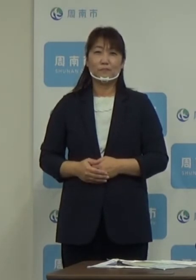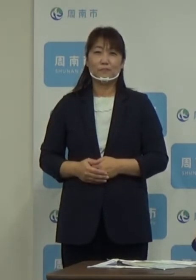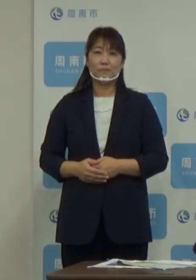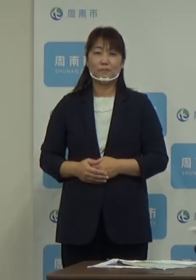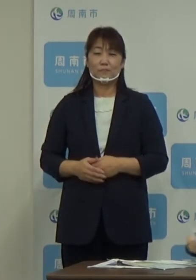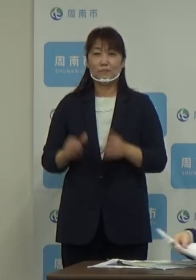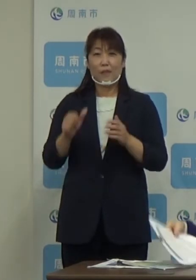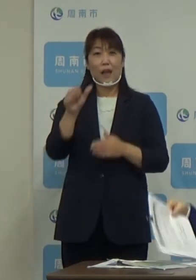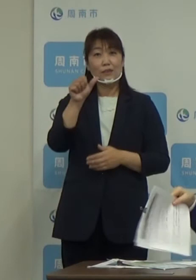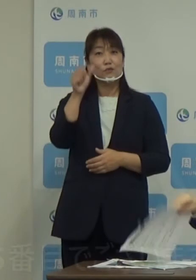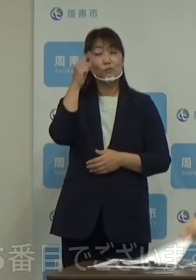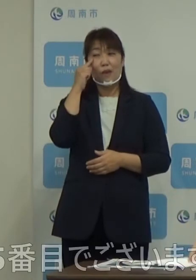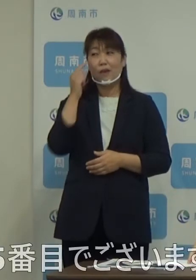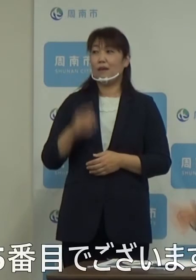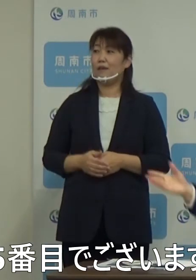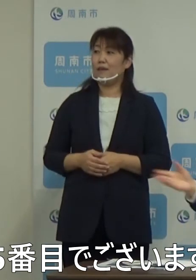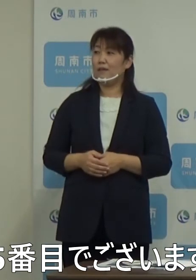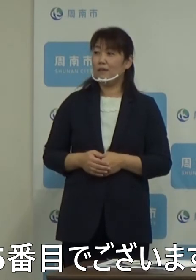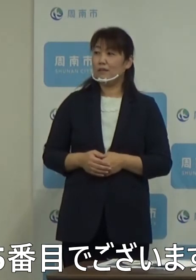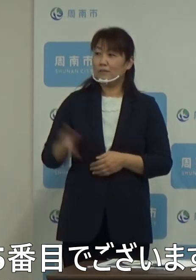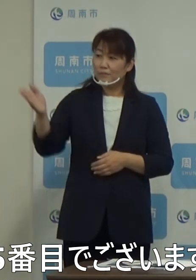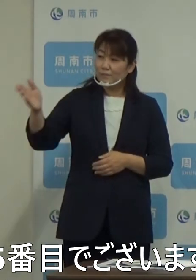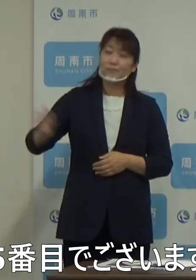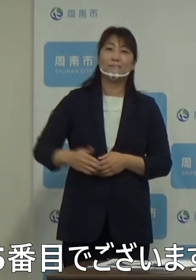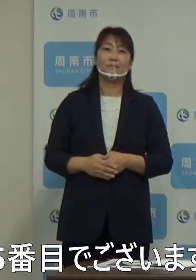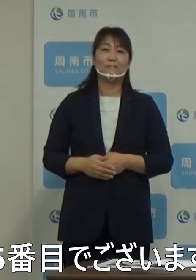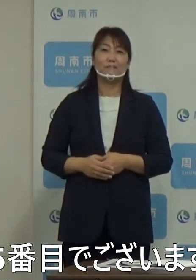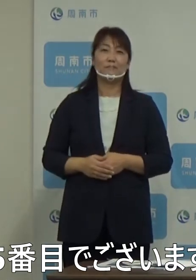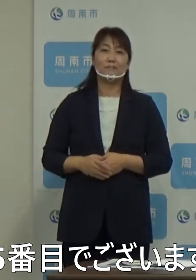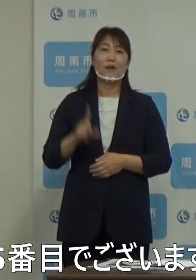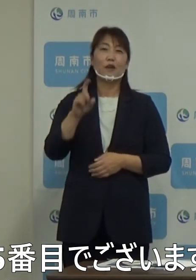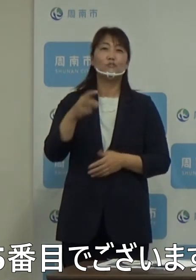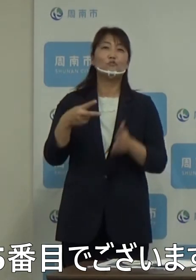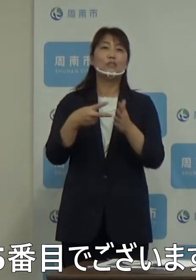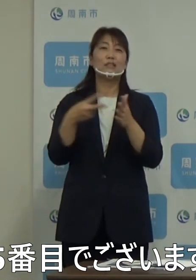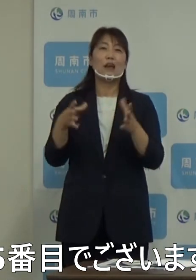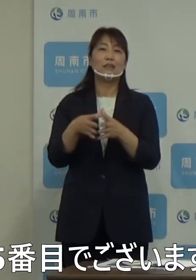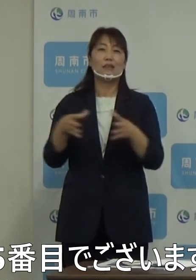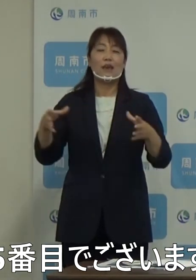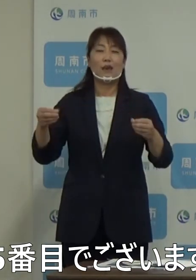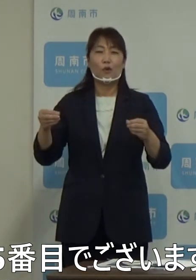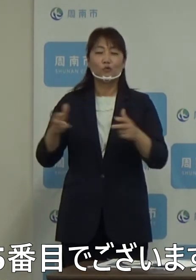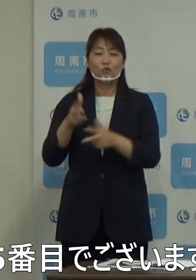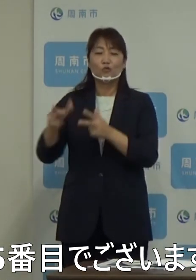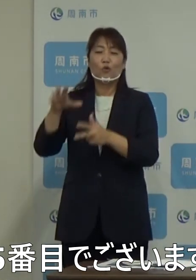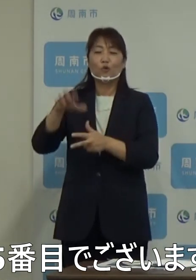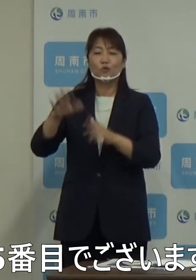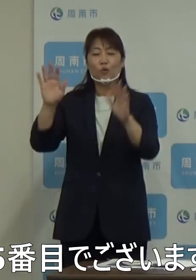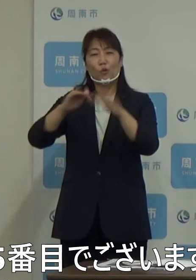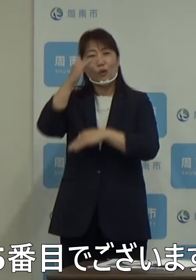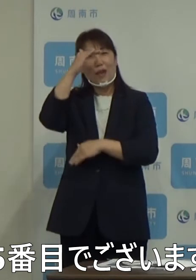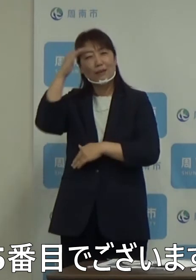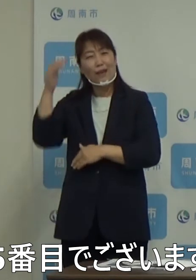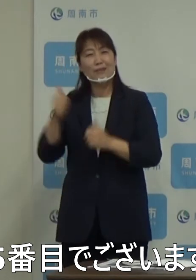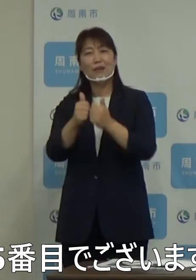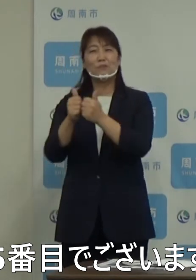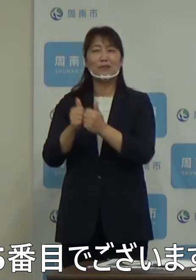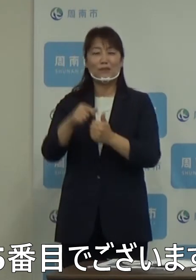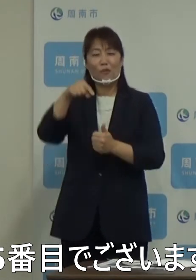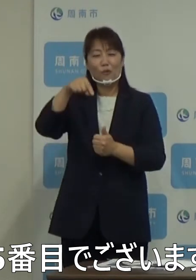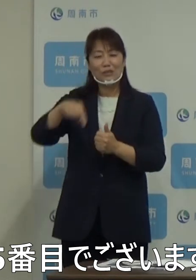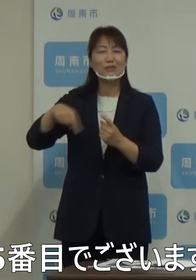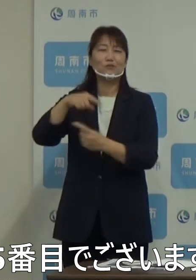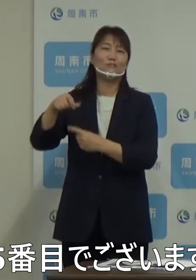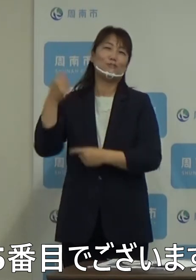5番目でございます。第12回全国工場夜景サミット in 周